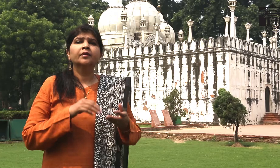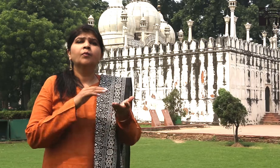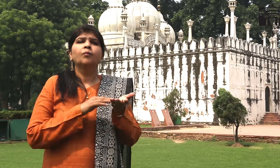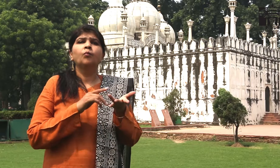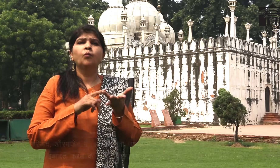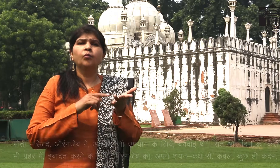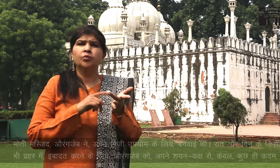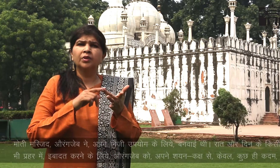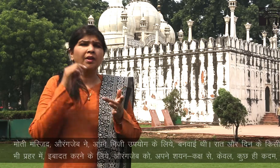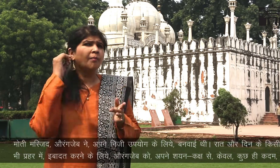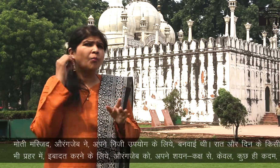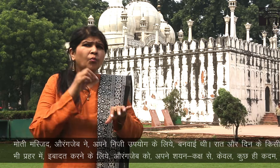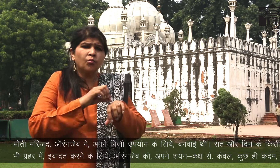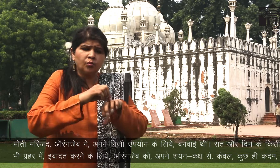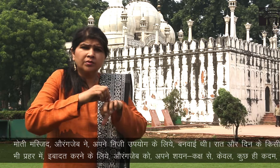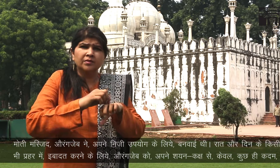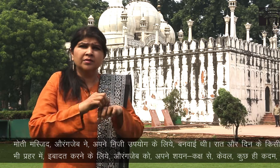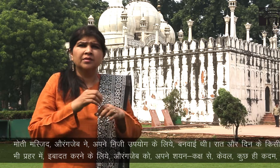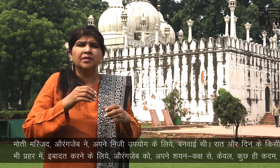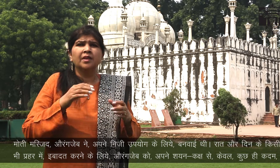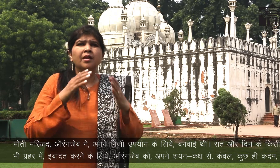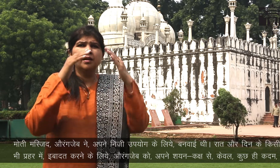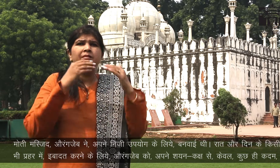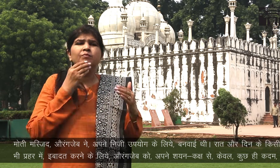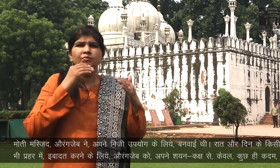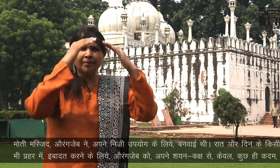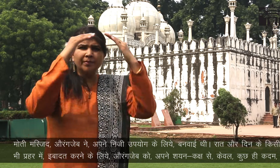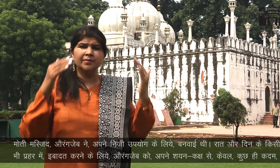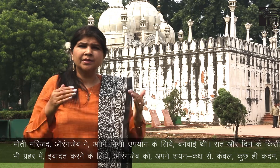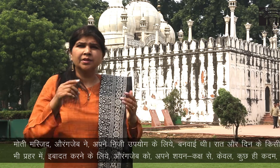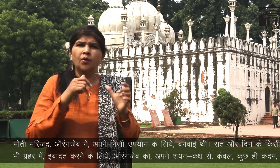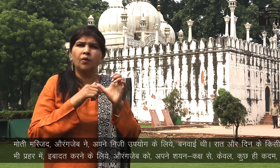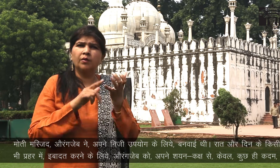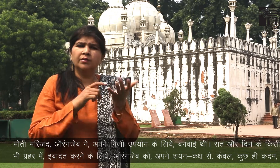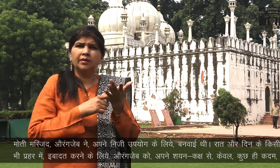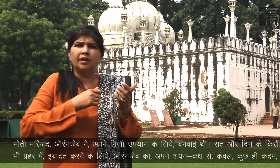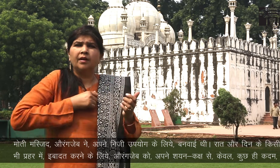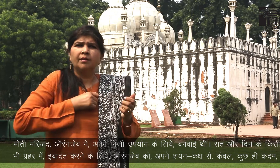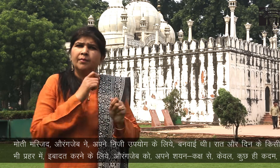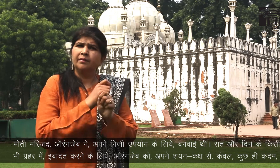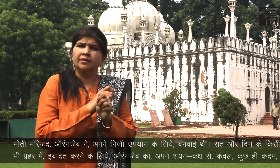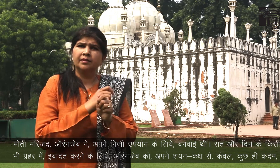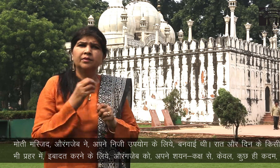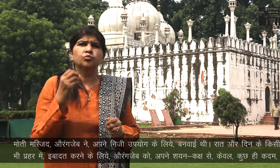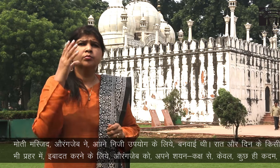मोती मस्जिद औरंगजेब ने अपने निजी उपयोग के लिए बनवाई थी। रात और दिन के किसी भी